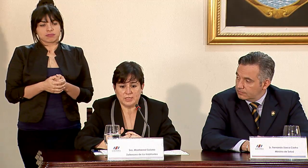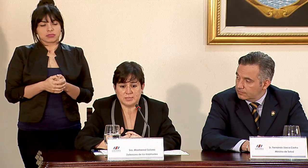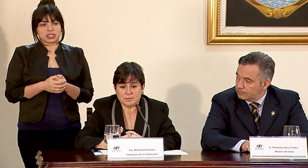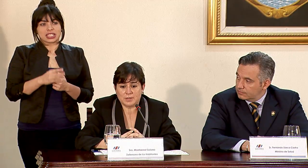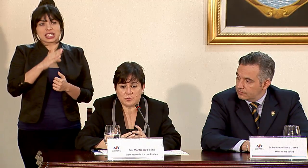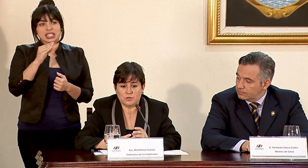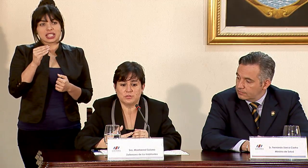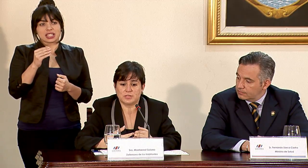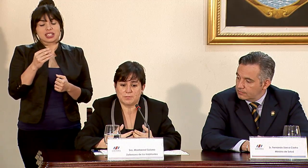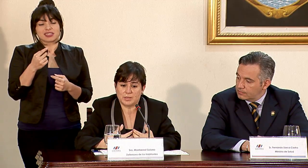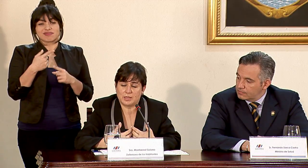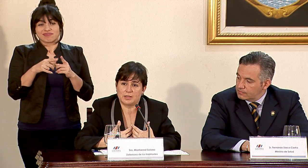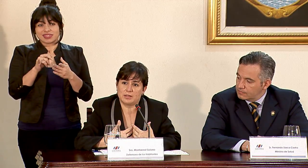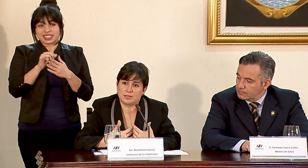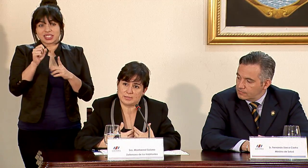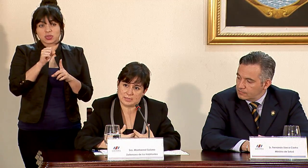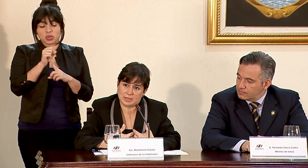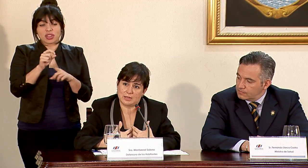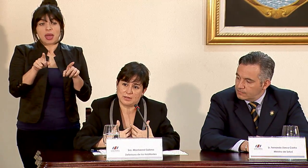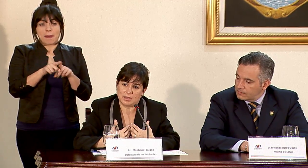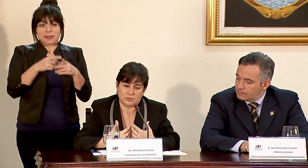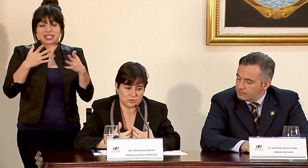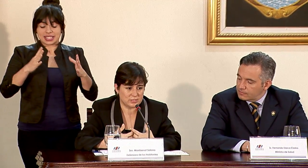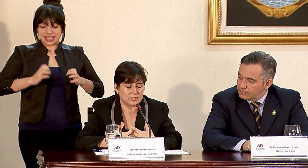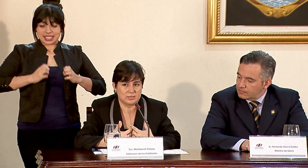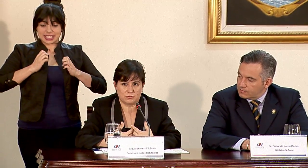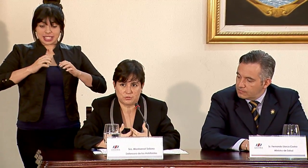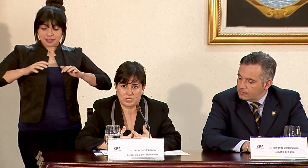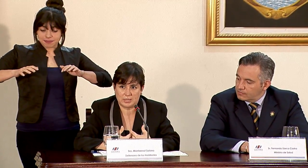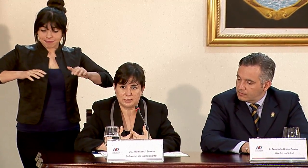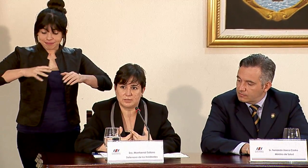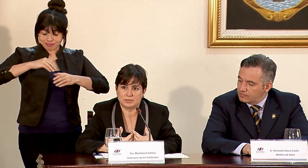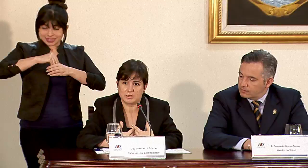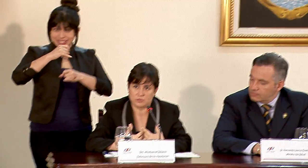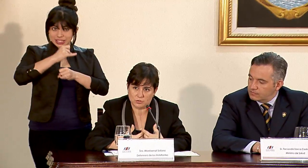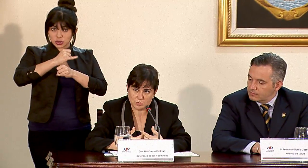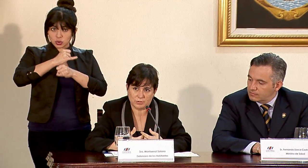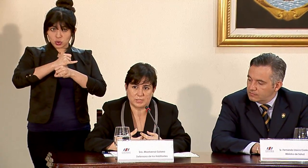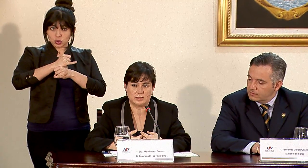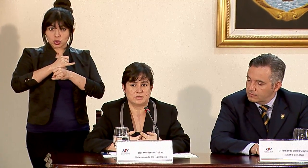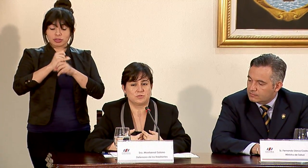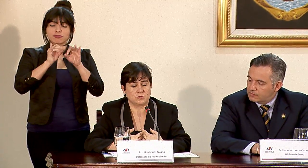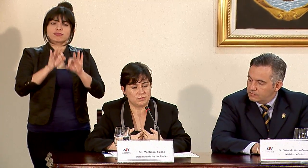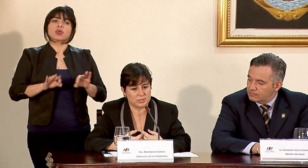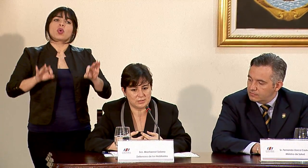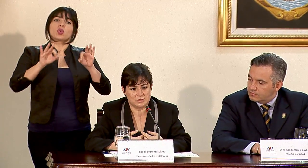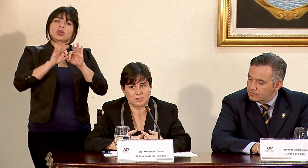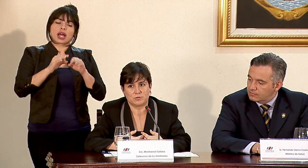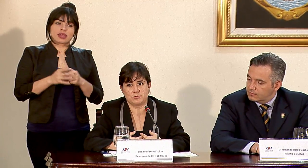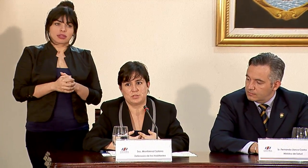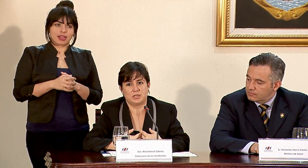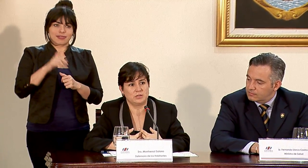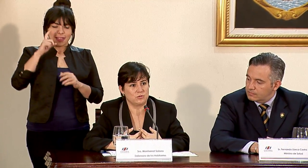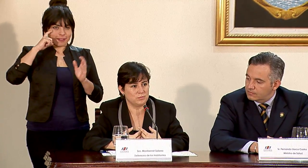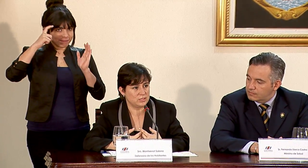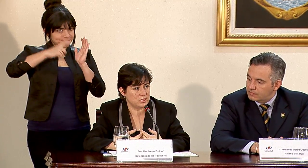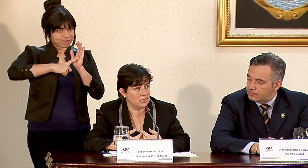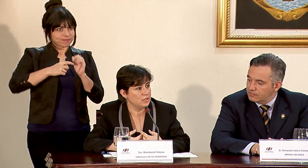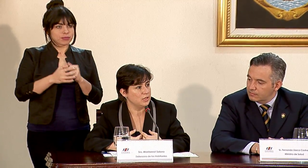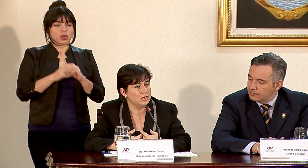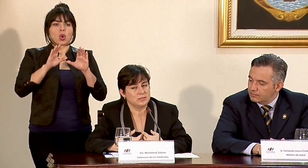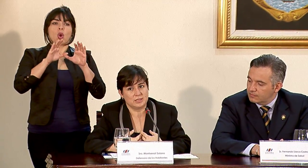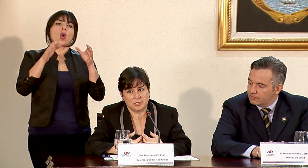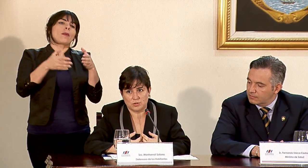Y sin embargo, también existen acciones institucionales que son importantes, que son importantes de reconocer. El